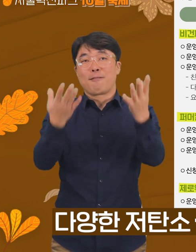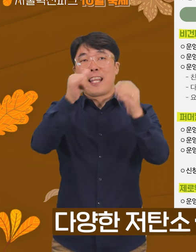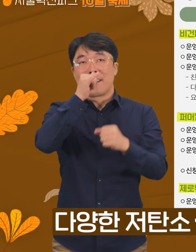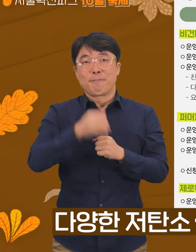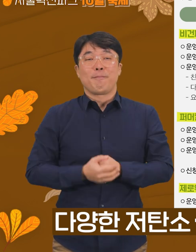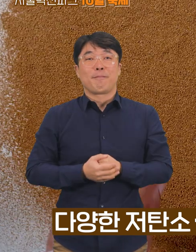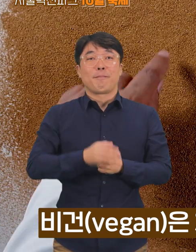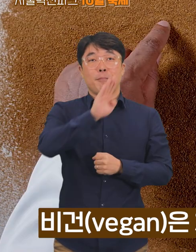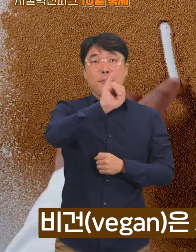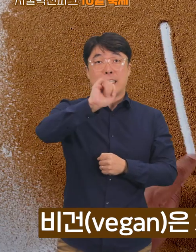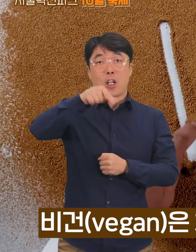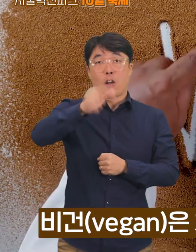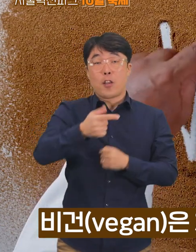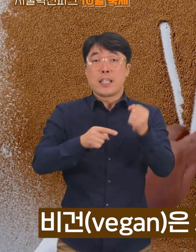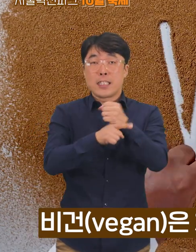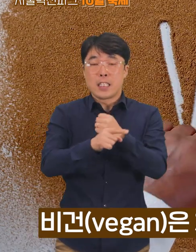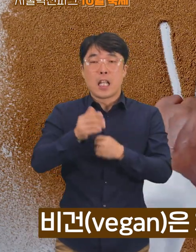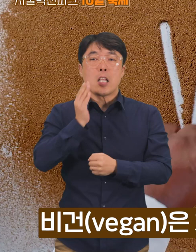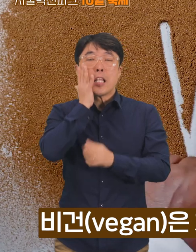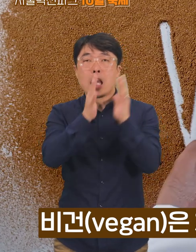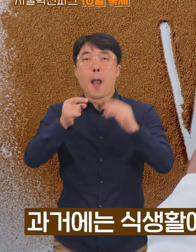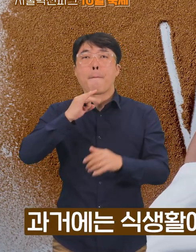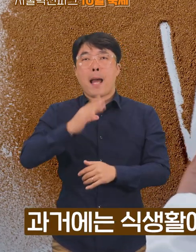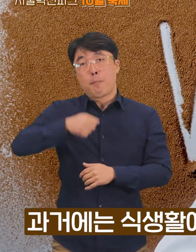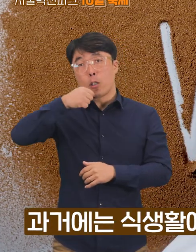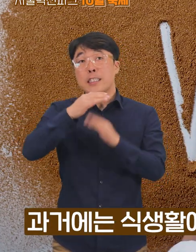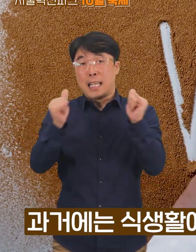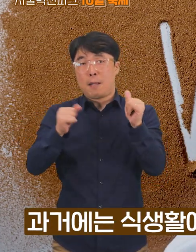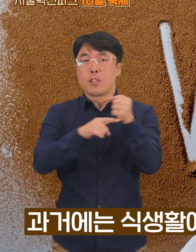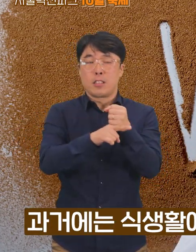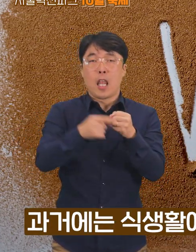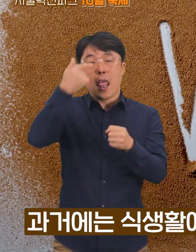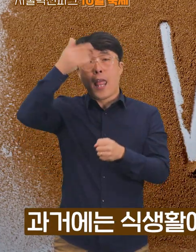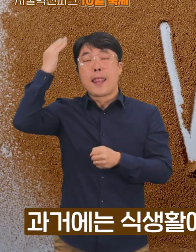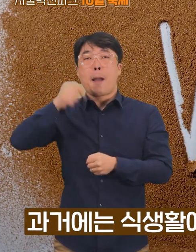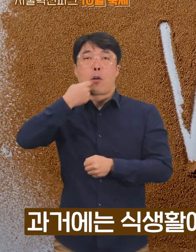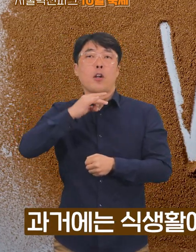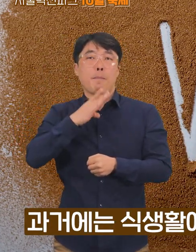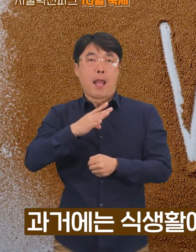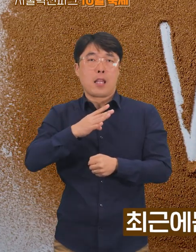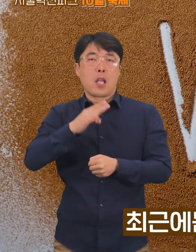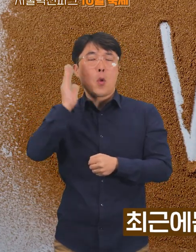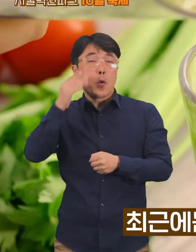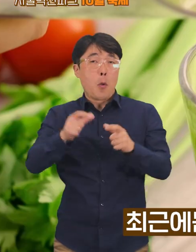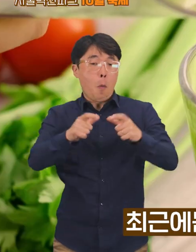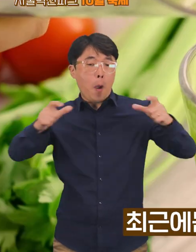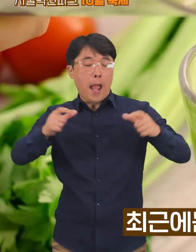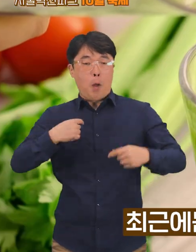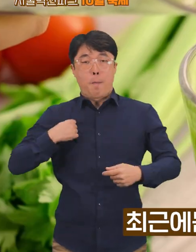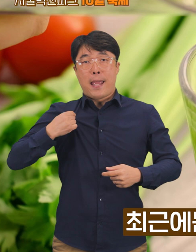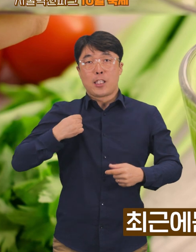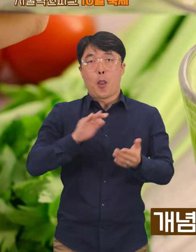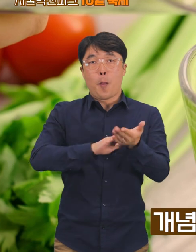열립니다. 비건은 채식주의자를 뜻하는 말로 과거에는 식생활에만 적용되는 개념이었지만 최근에는